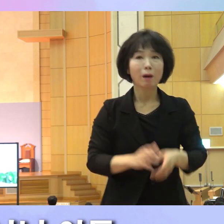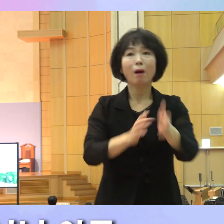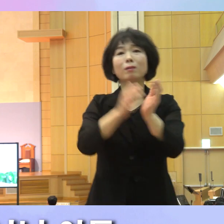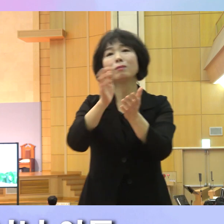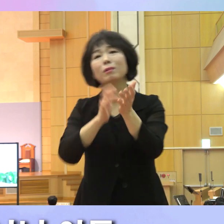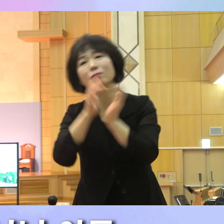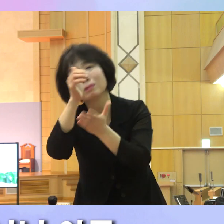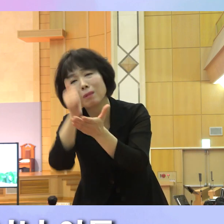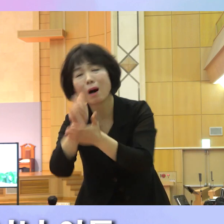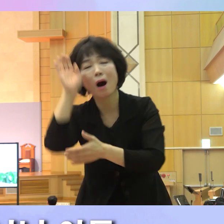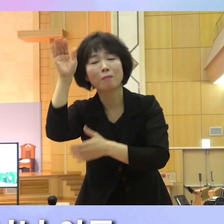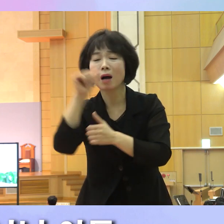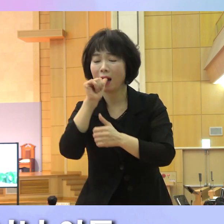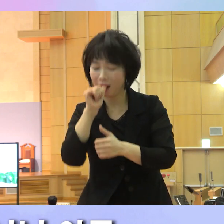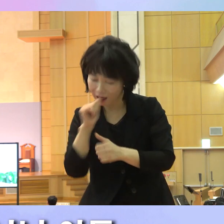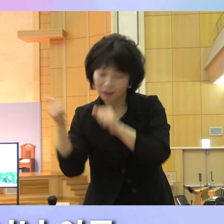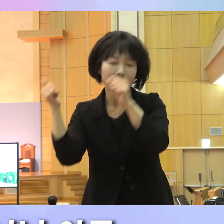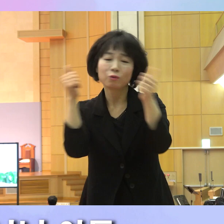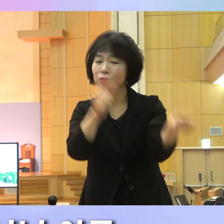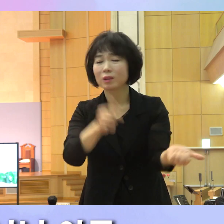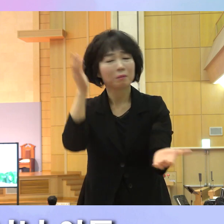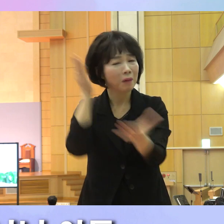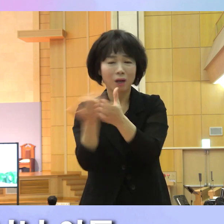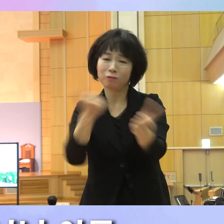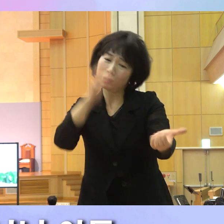그러면 하나님은 살아계신 하나님이 아니잖아.